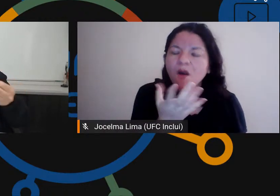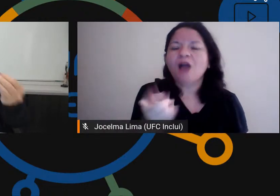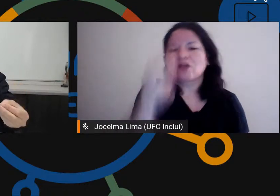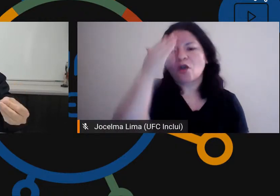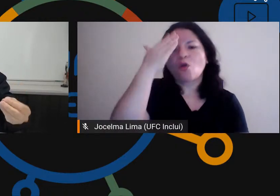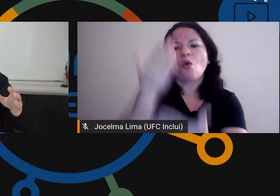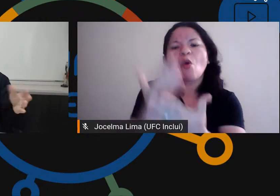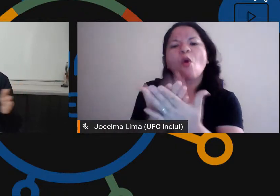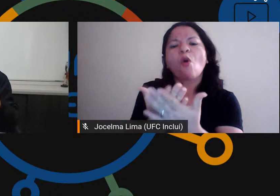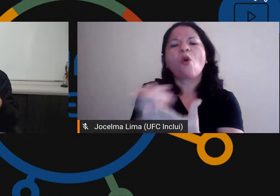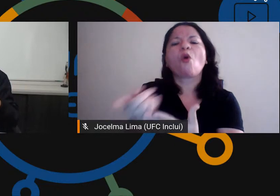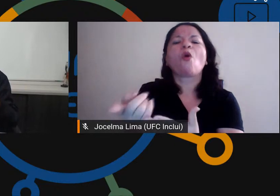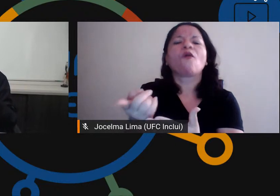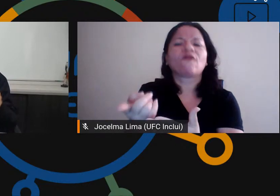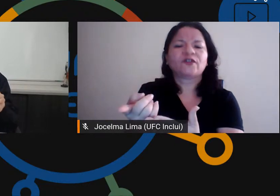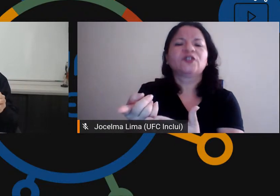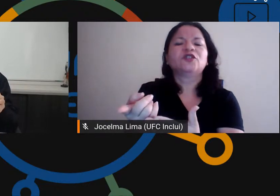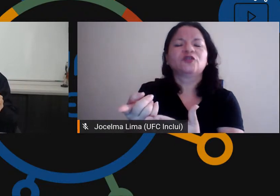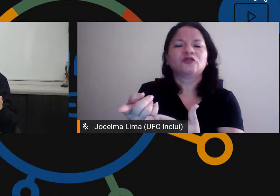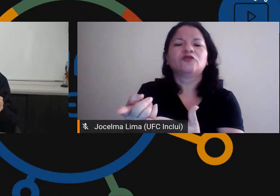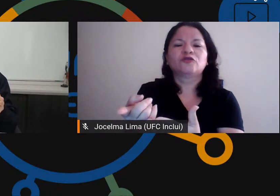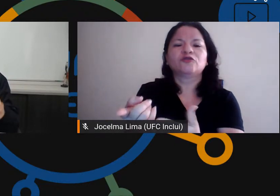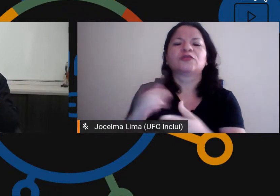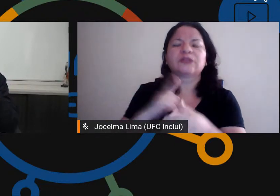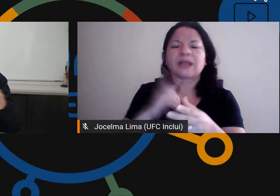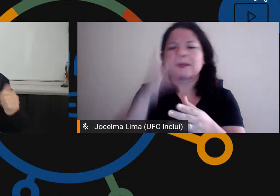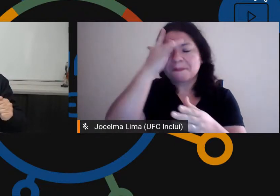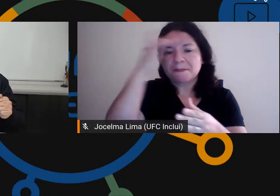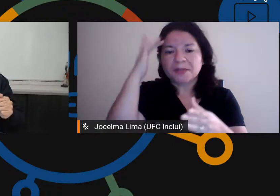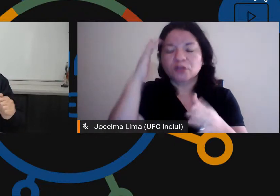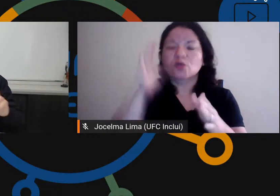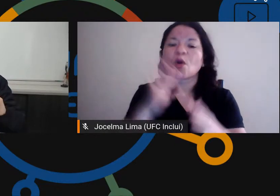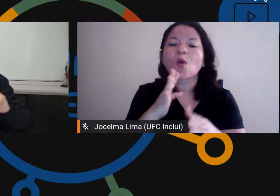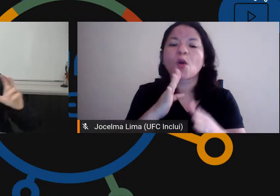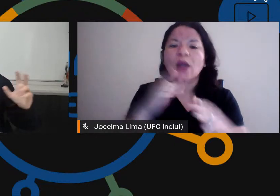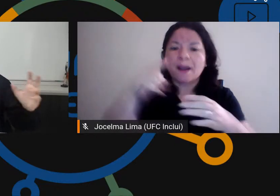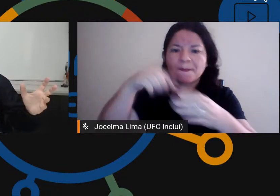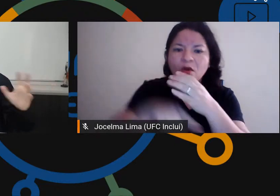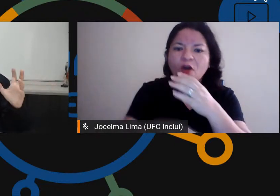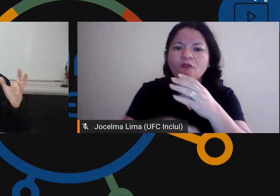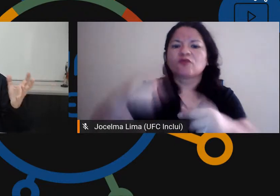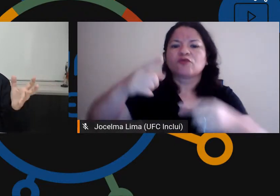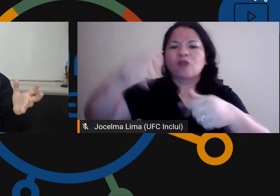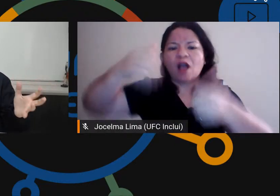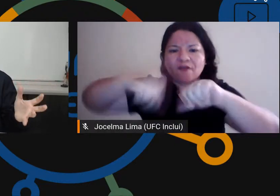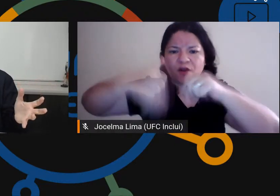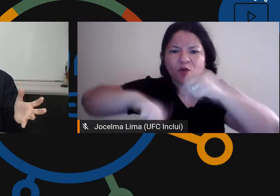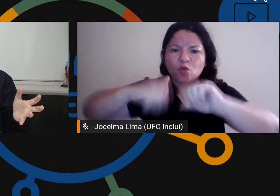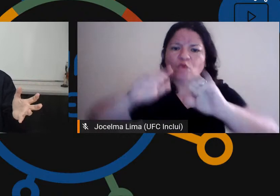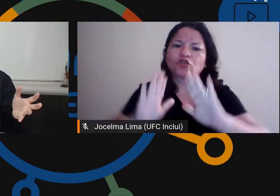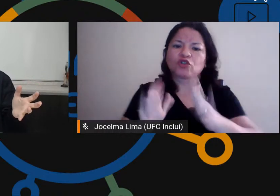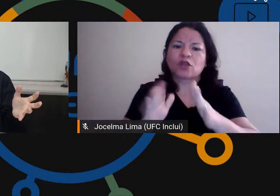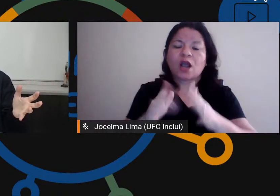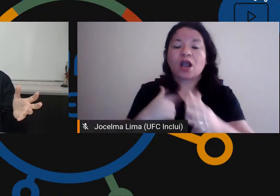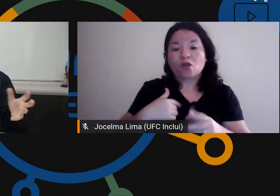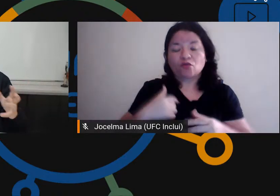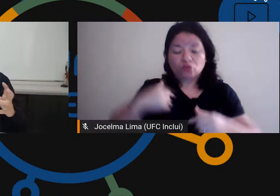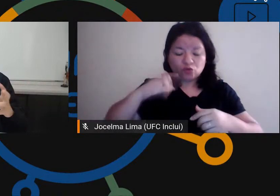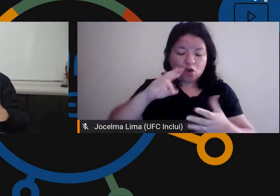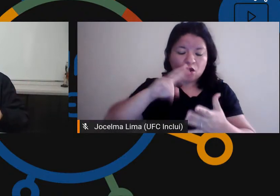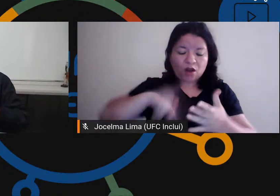para especialistas da área, e se eles estão falando que é assim, aquele ponto, ok. E eu vou, então, analisar questões mais gerais do trabalho,